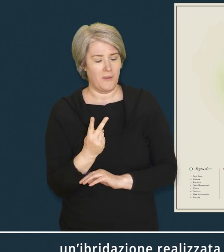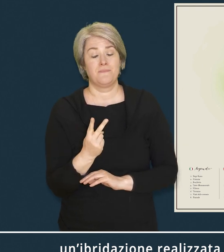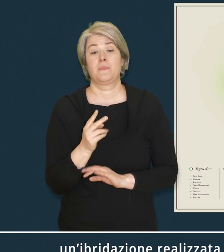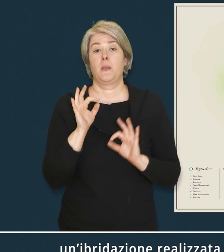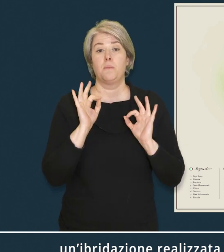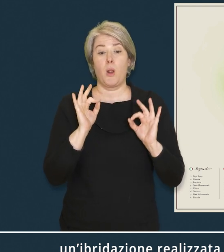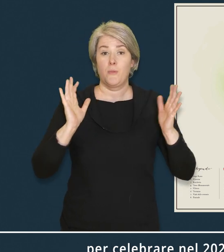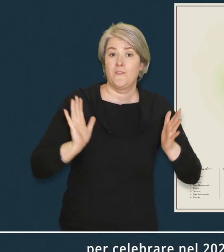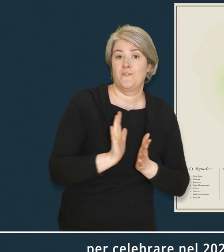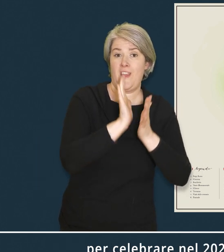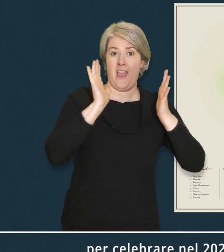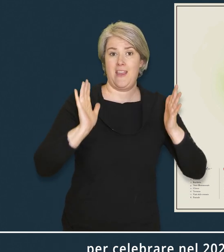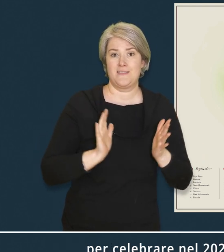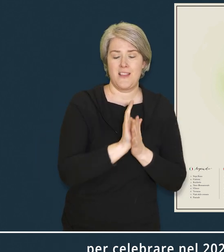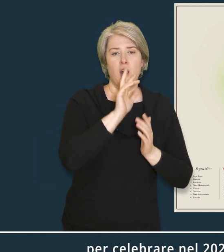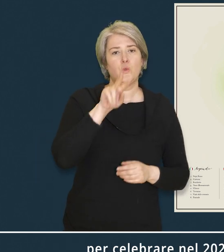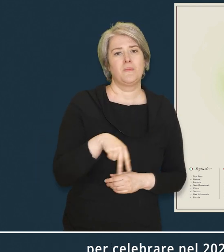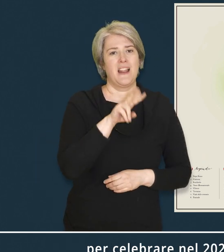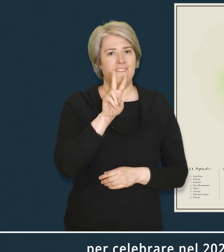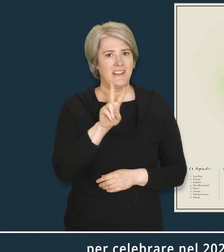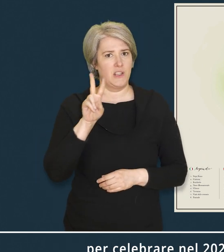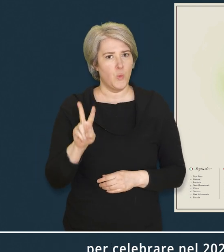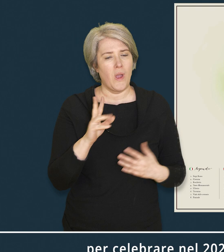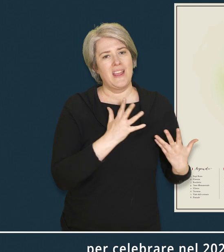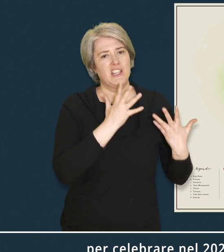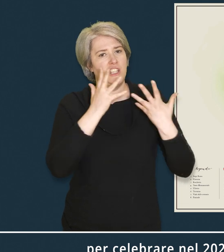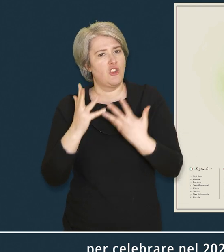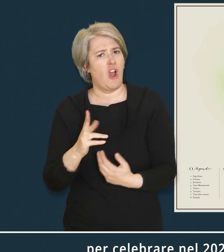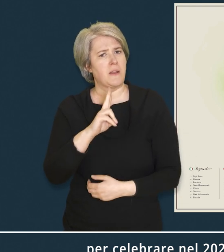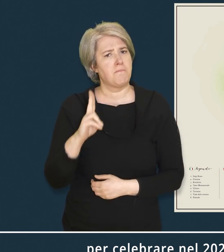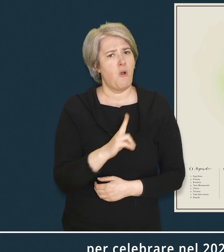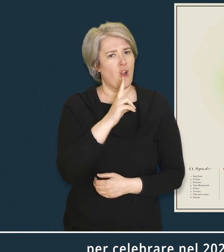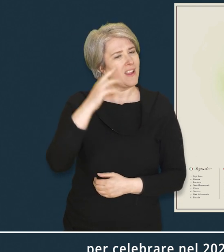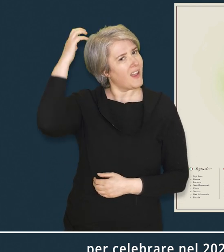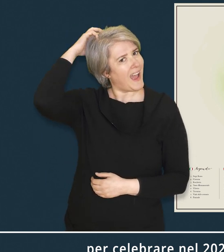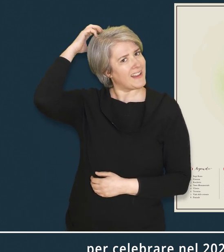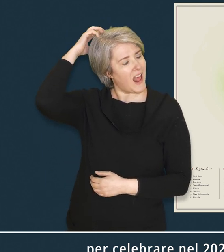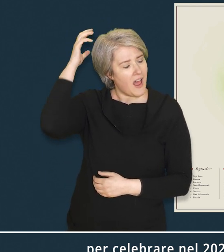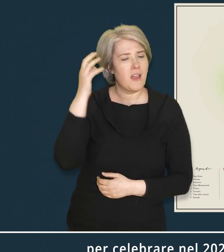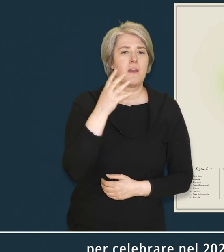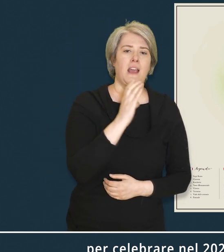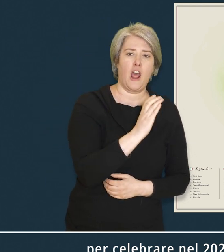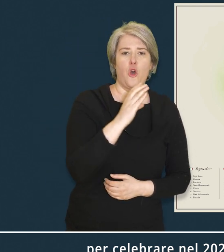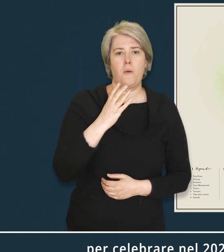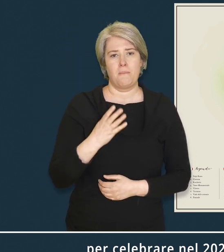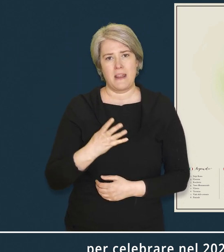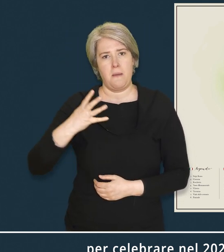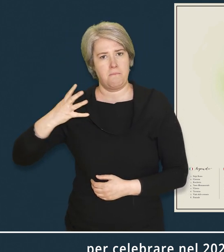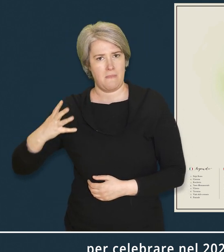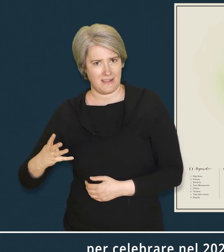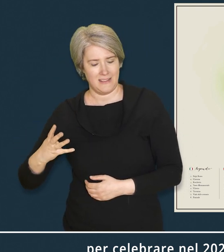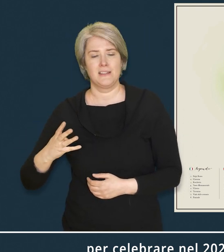1882, per celebrare nel 2022 il 10° anniversario della morte